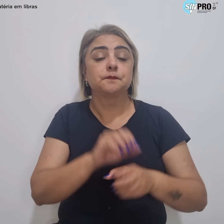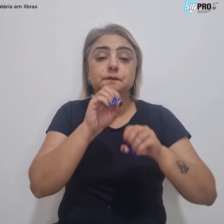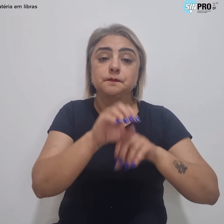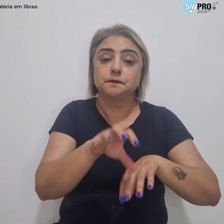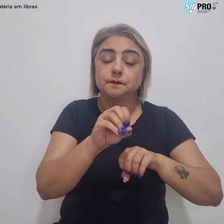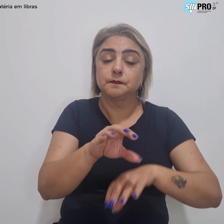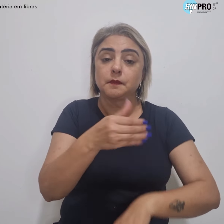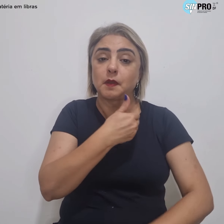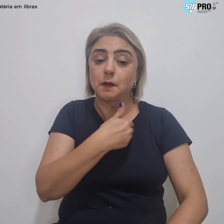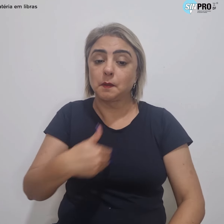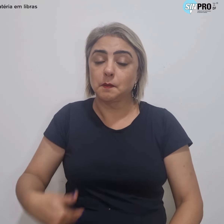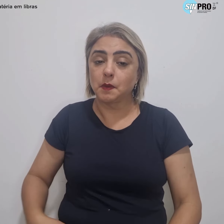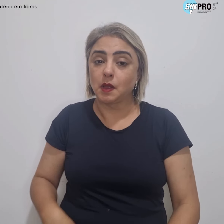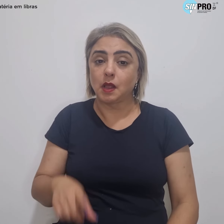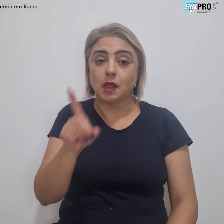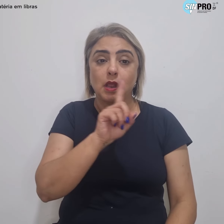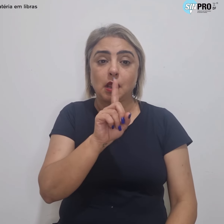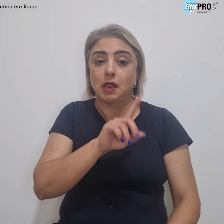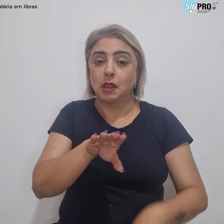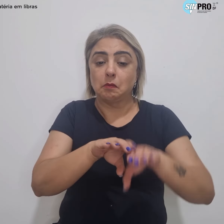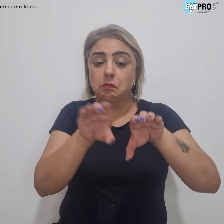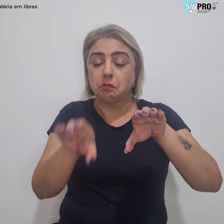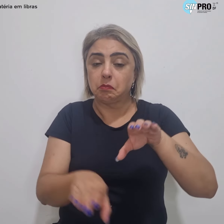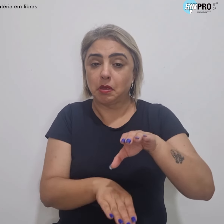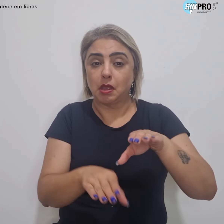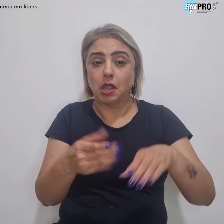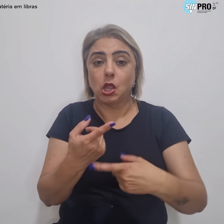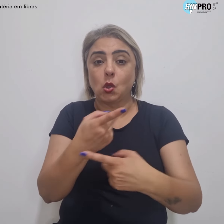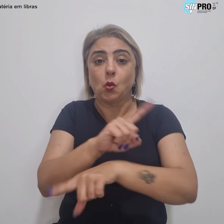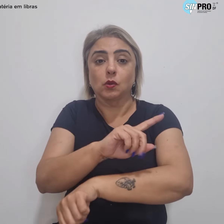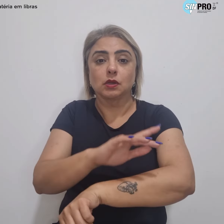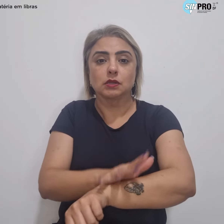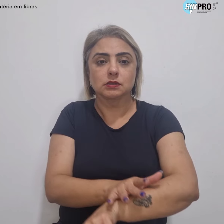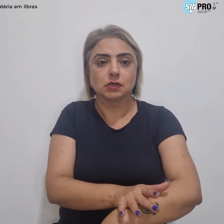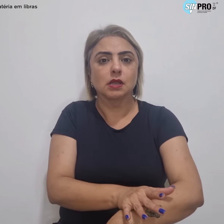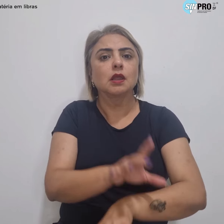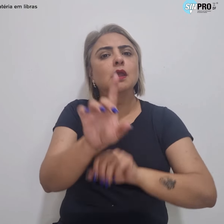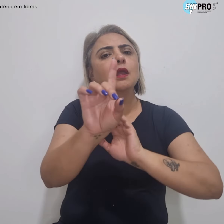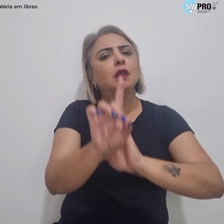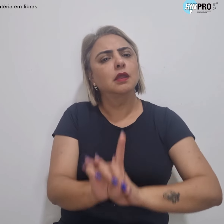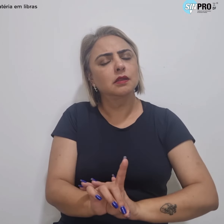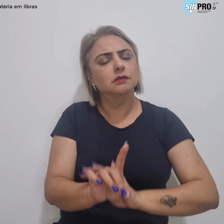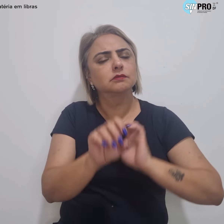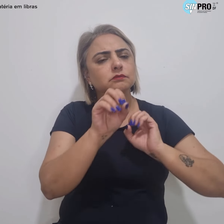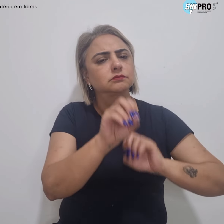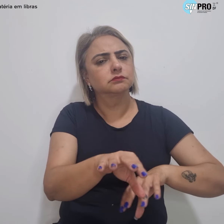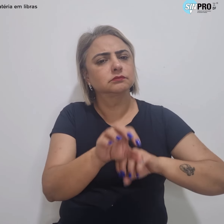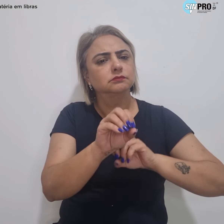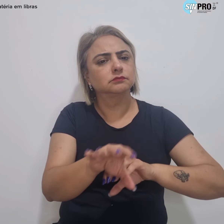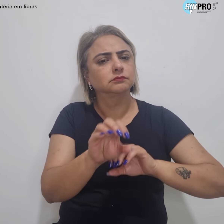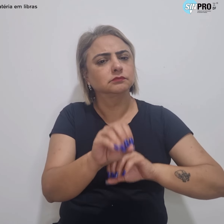pública não sexista e antirracista e direito à educação no campo.